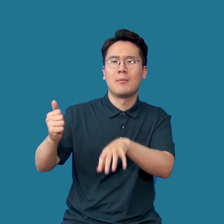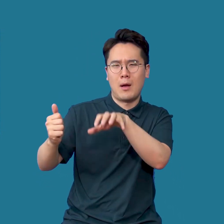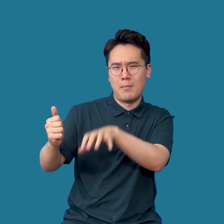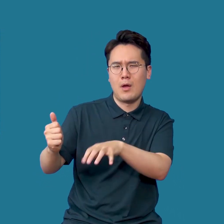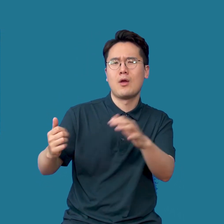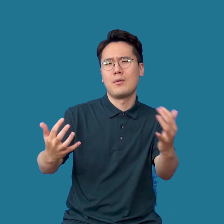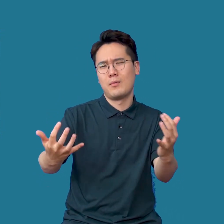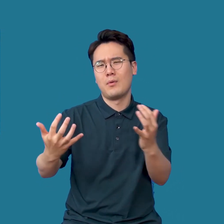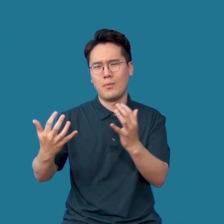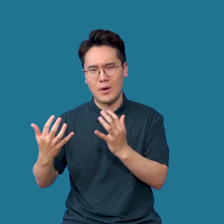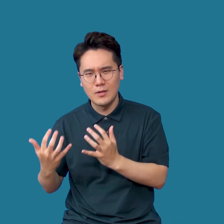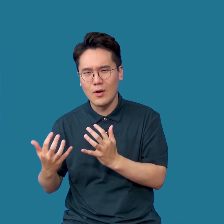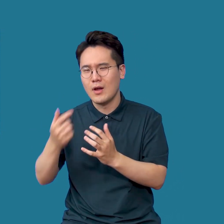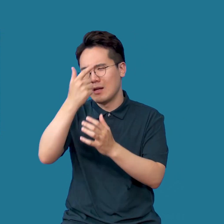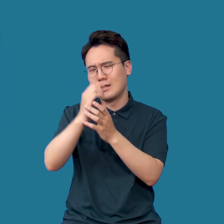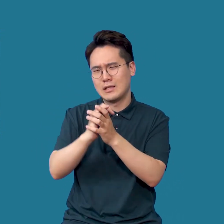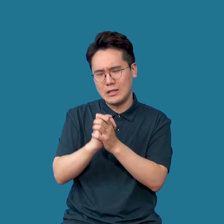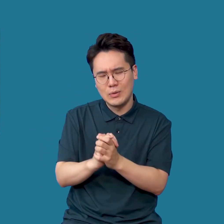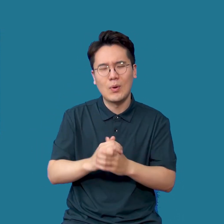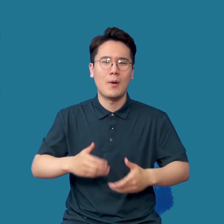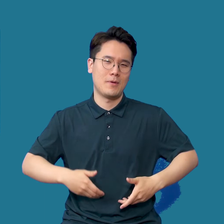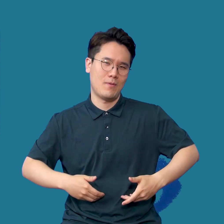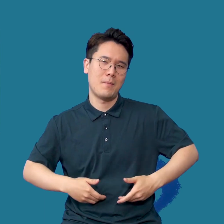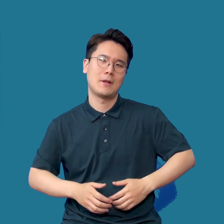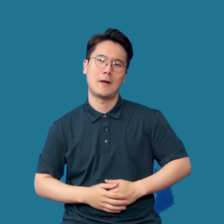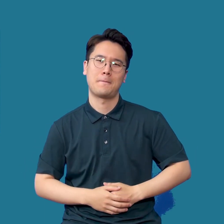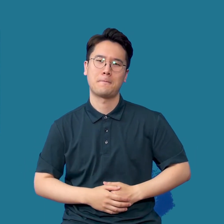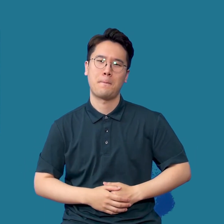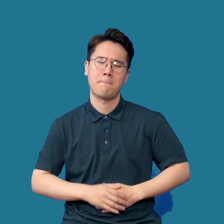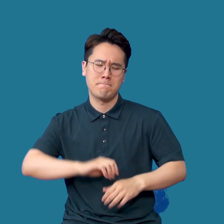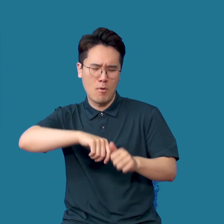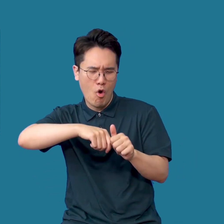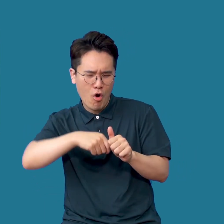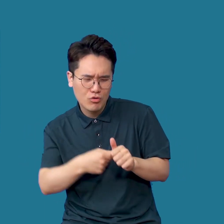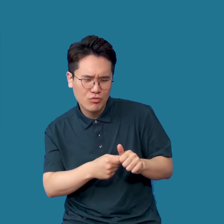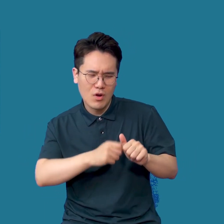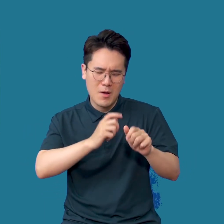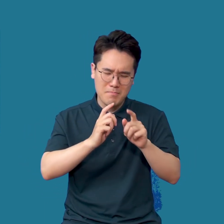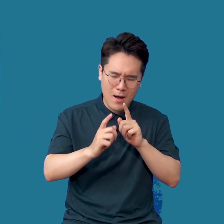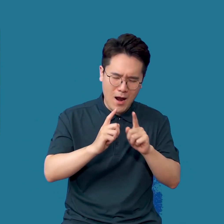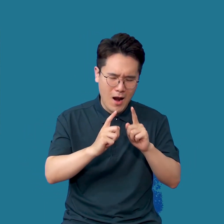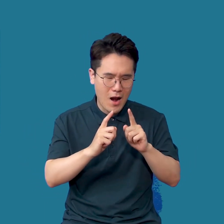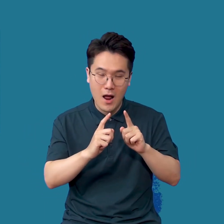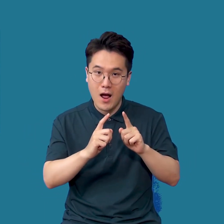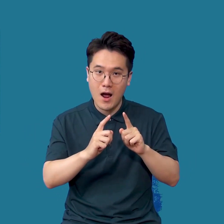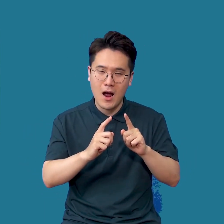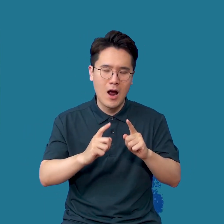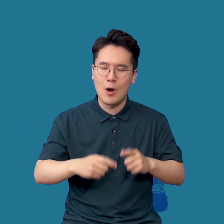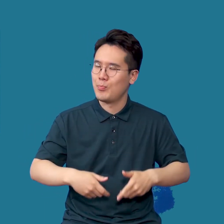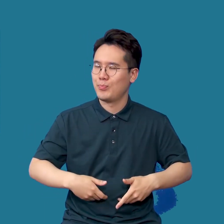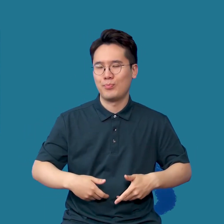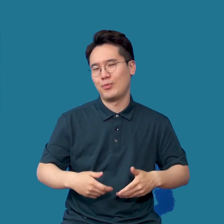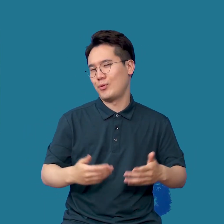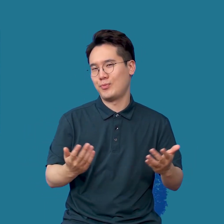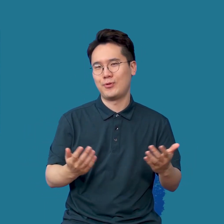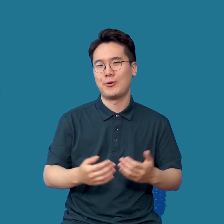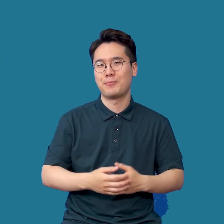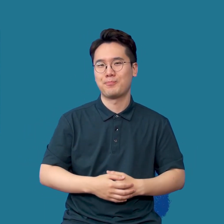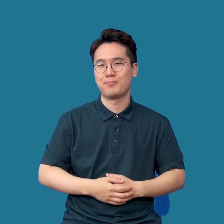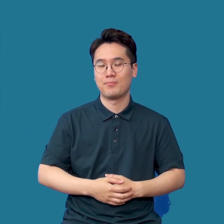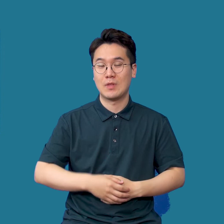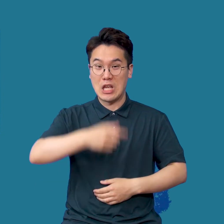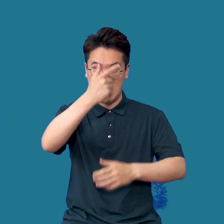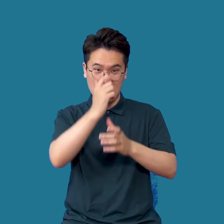좋습니다. 뭐 억지로 중얼중얼 하려고 하지 마십시오. 기도는 꼭 말을 많이 해야 되는